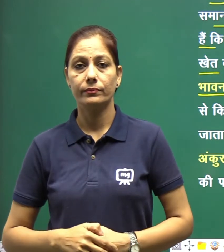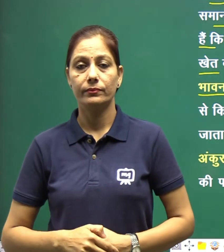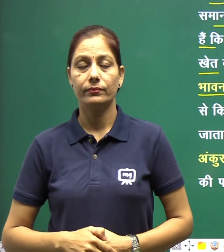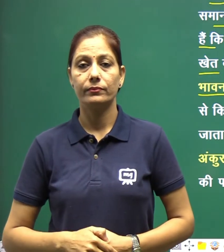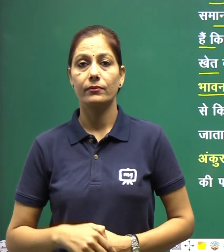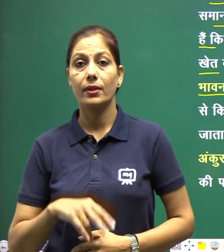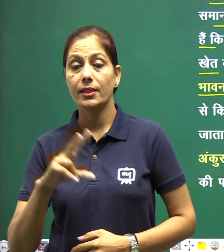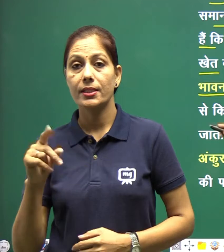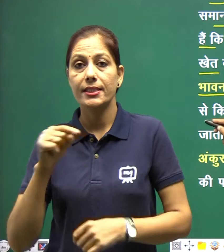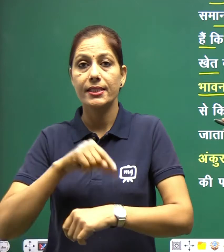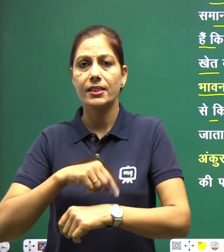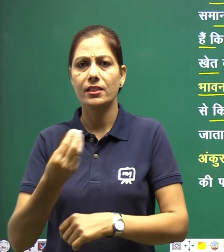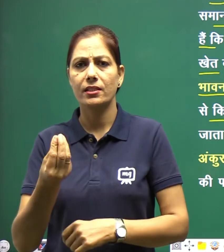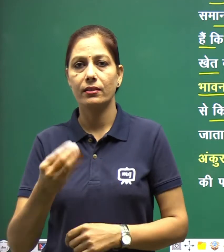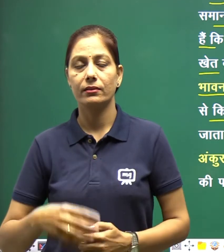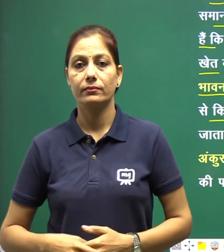किसी क्षण